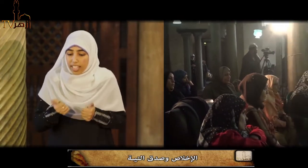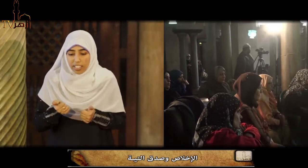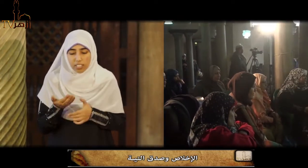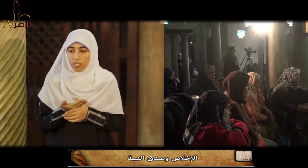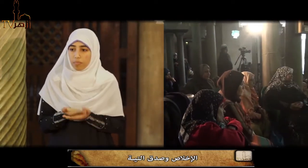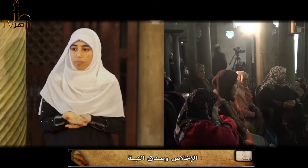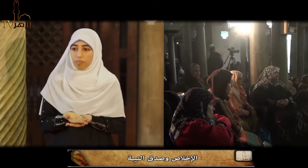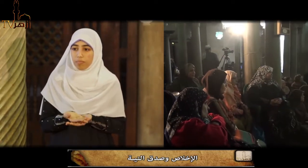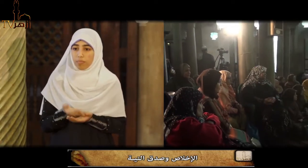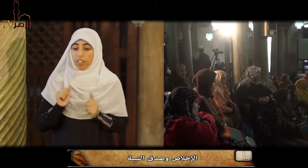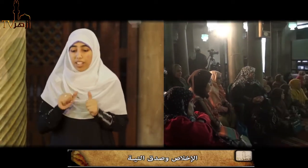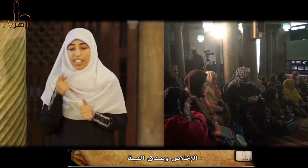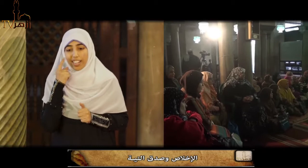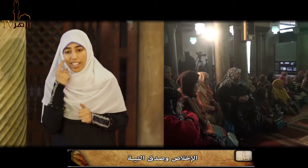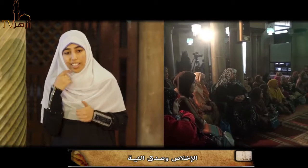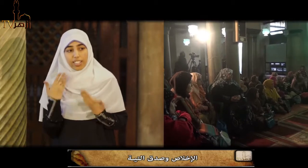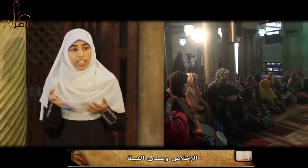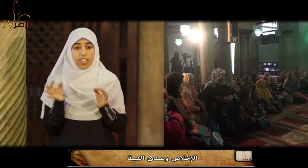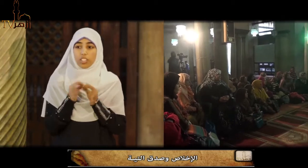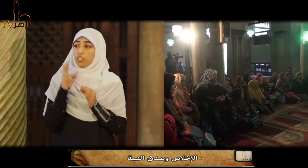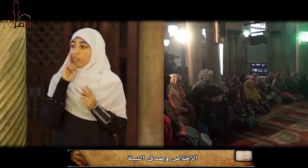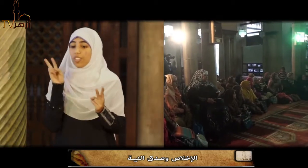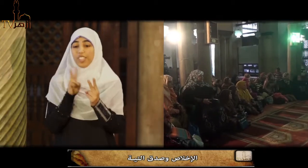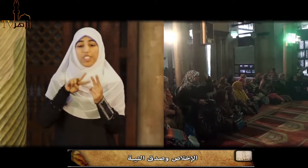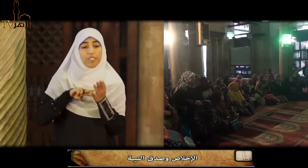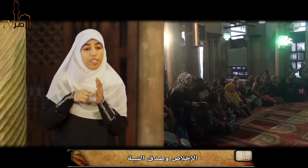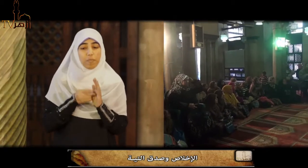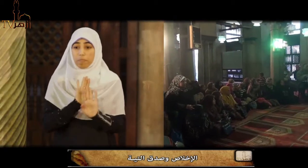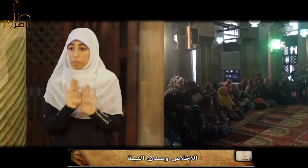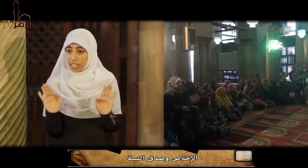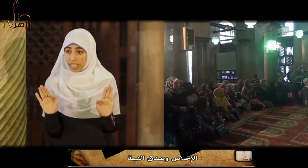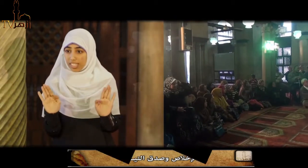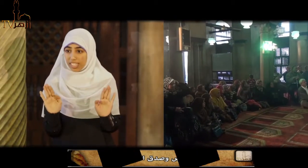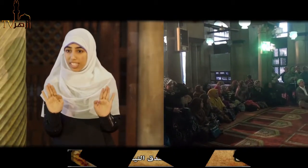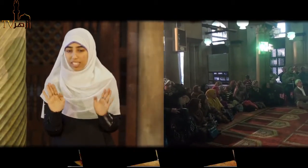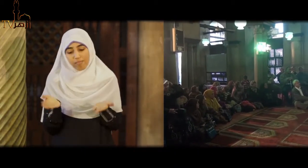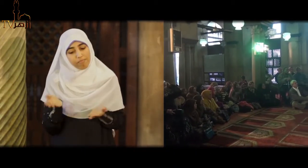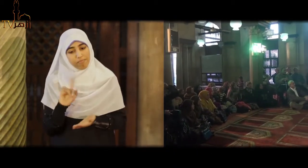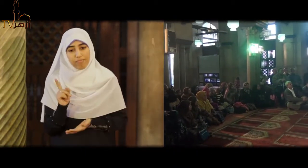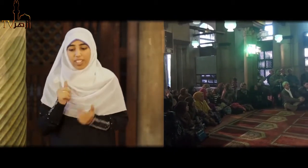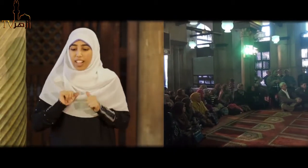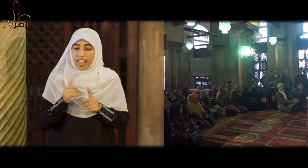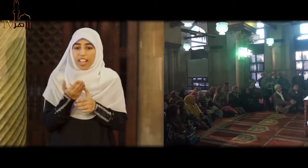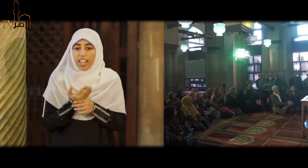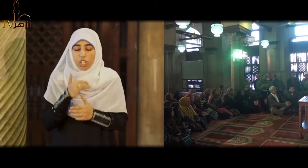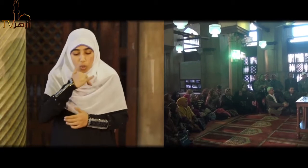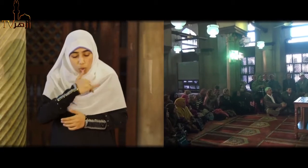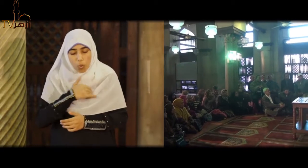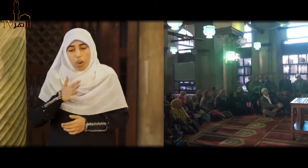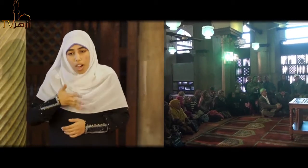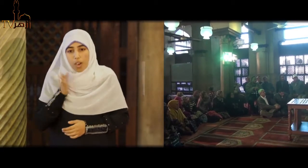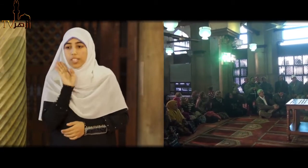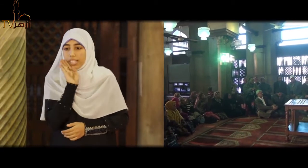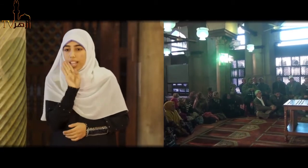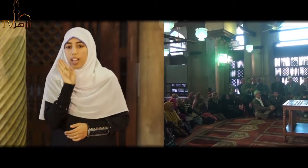بالمعروف، أو جئت لأنهى عن المنكر، كذلك يأخذ ثوابا أو تأخذ